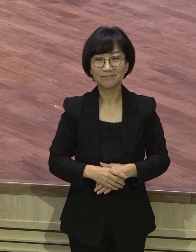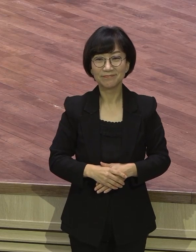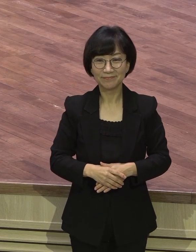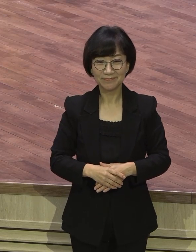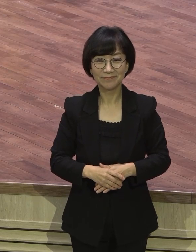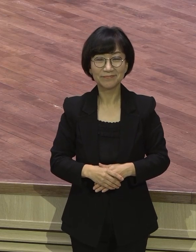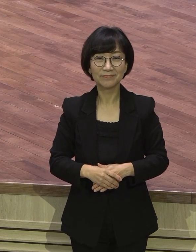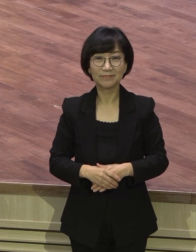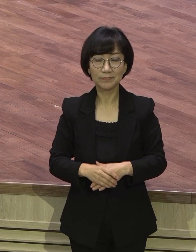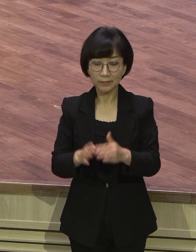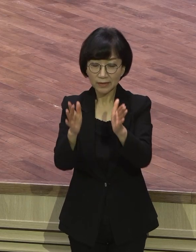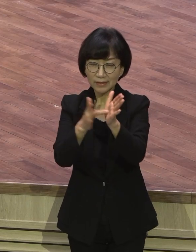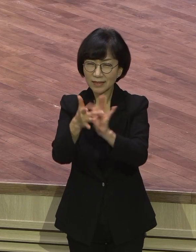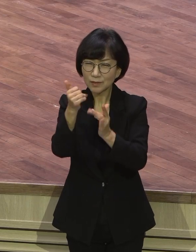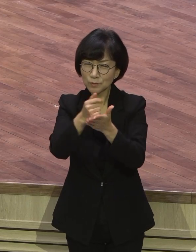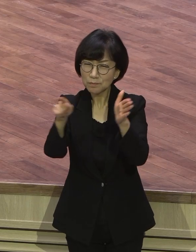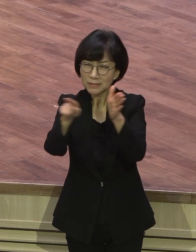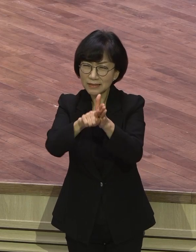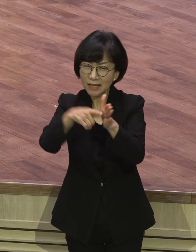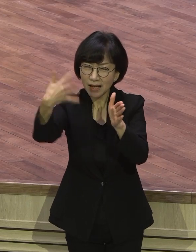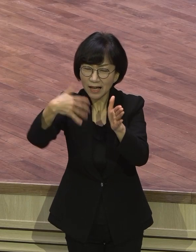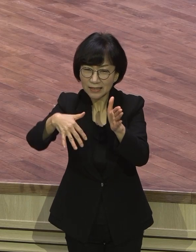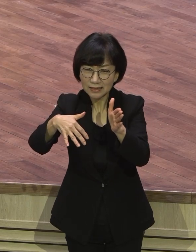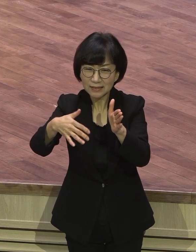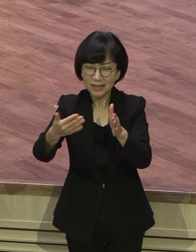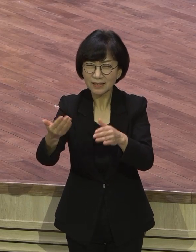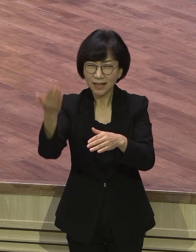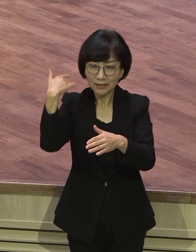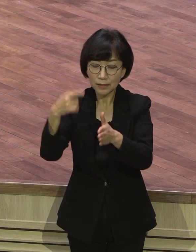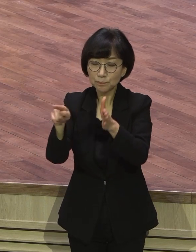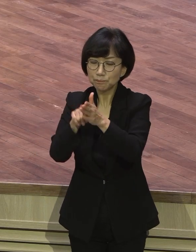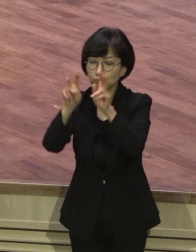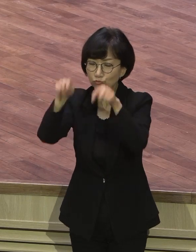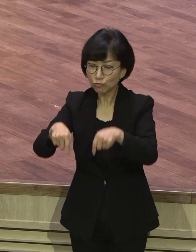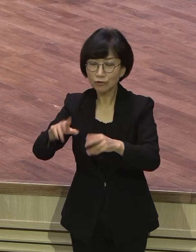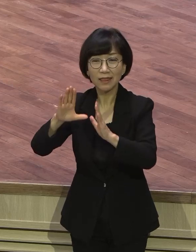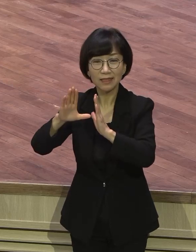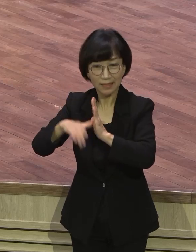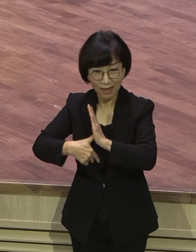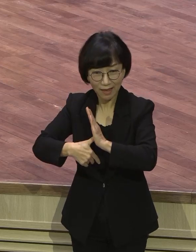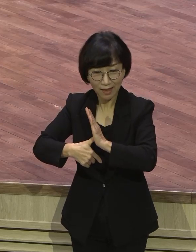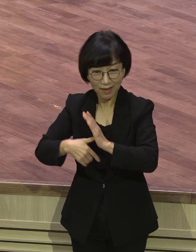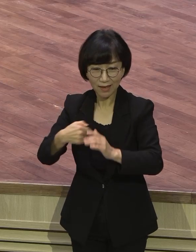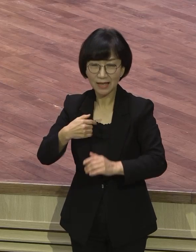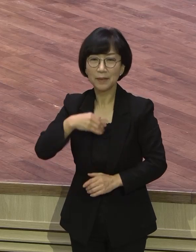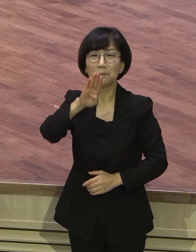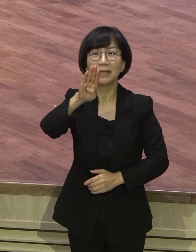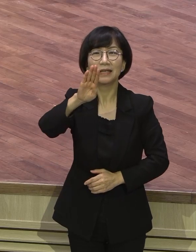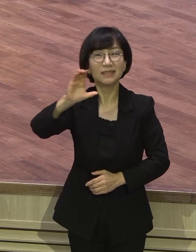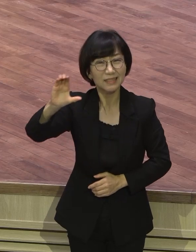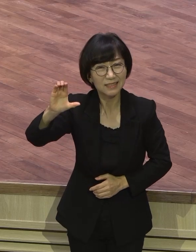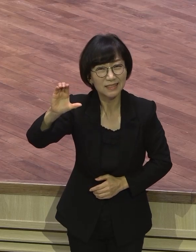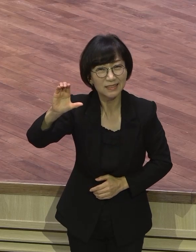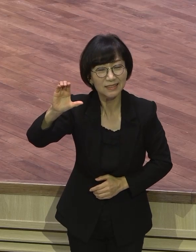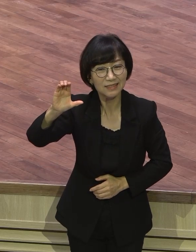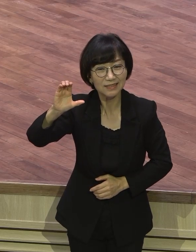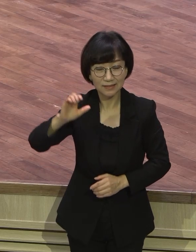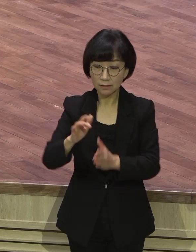예수를 믿기 전에 불신자 때 삶과 그게 BC지요. 예수 믿기 전에